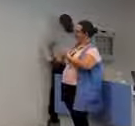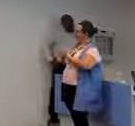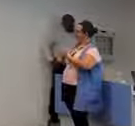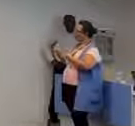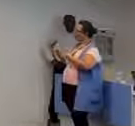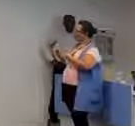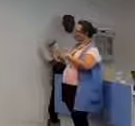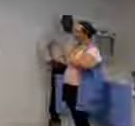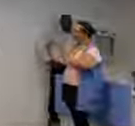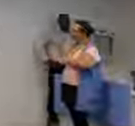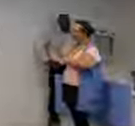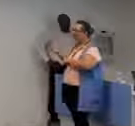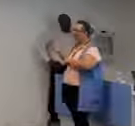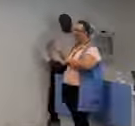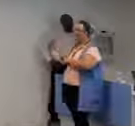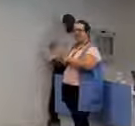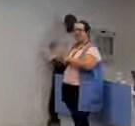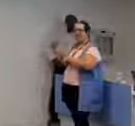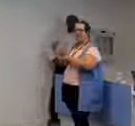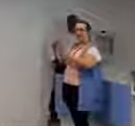quantidade maior de ferramentas.